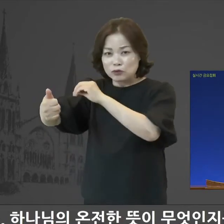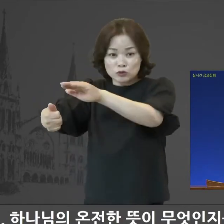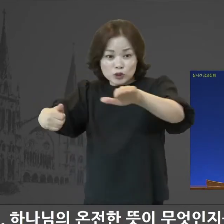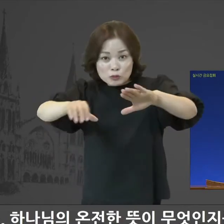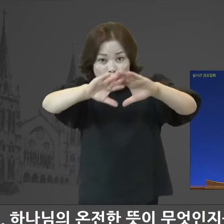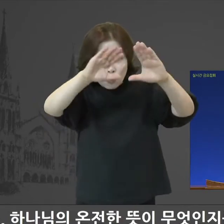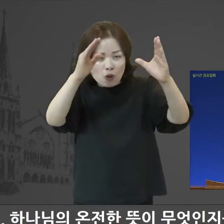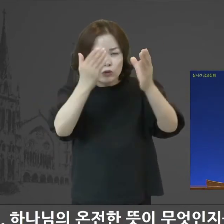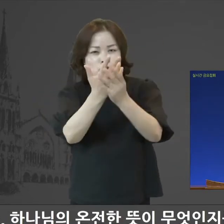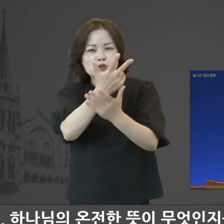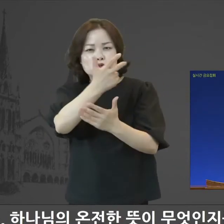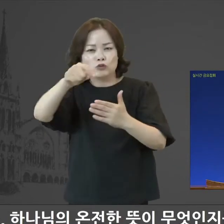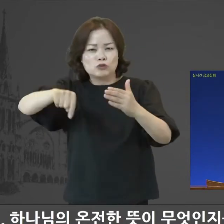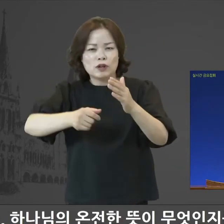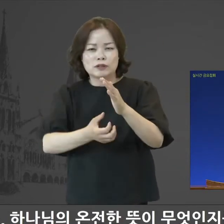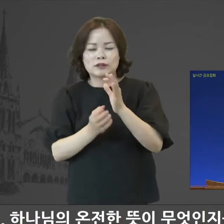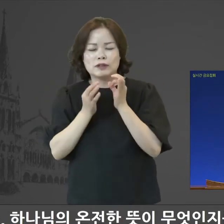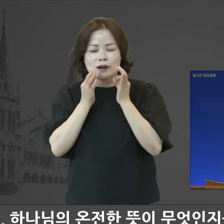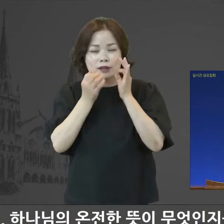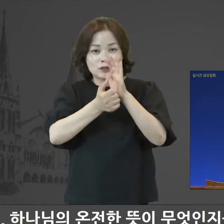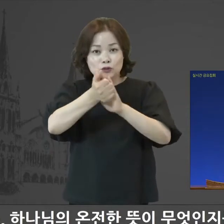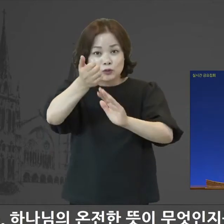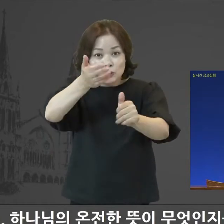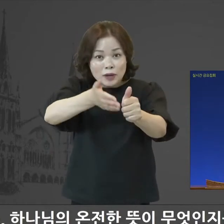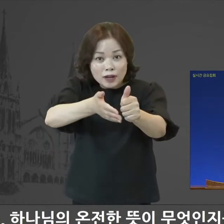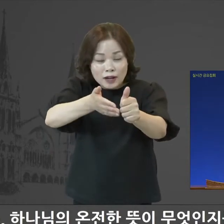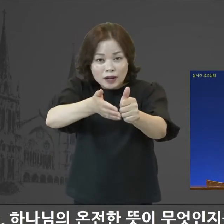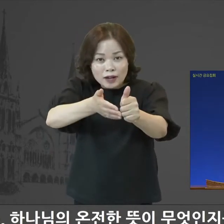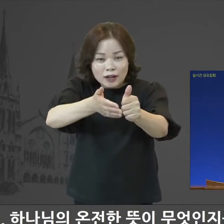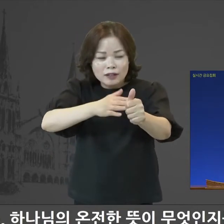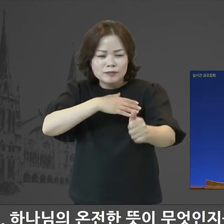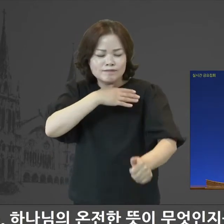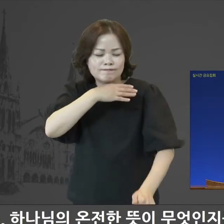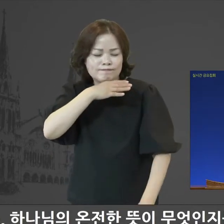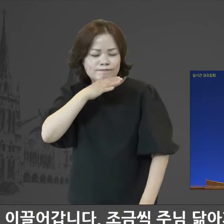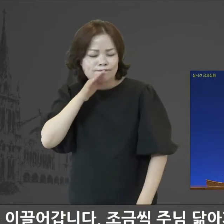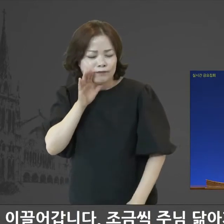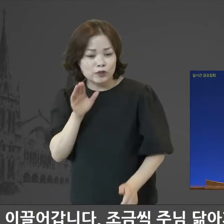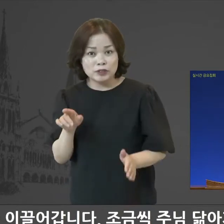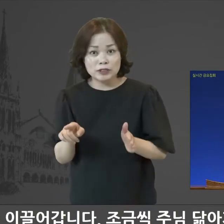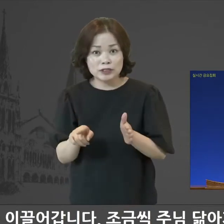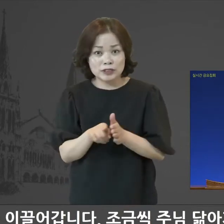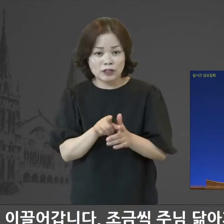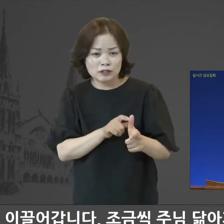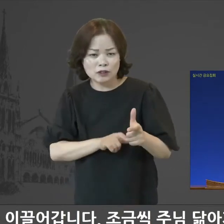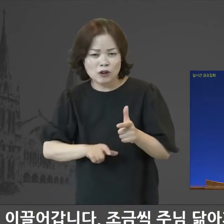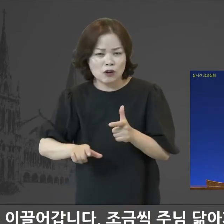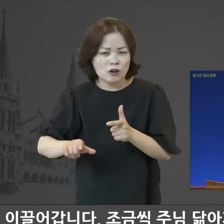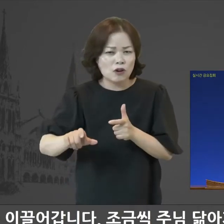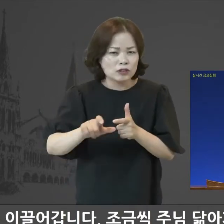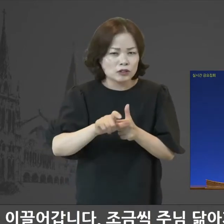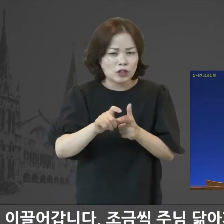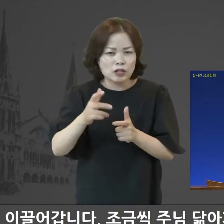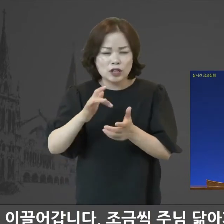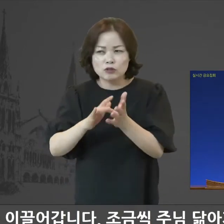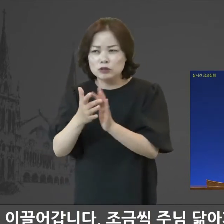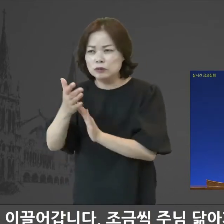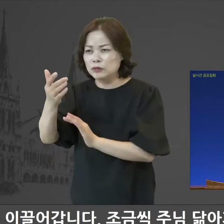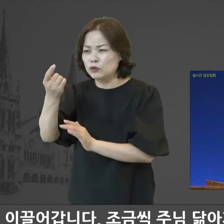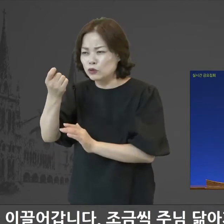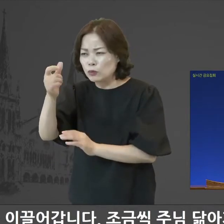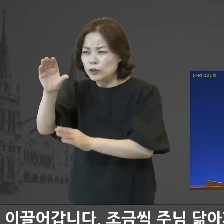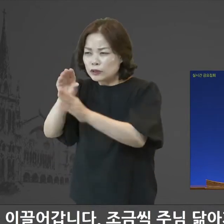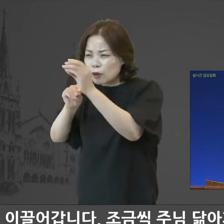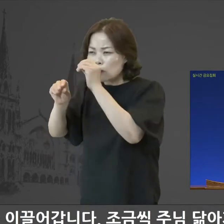모두 되기를 주 안에서 간절히 소망합니다. 점점 나이가 들수록 신앙이 더해질수록 예수님